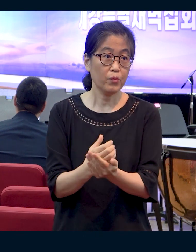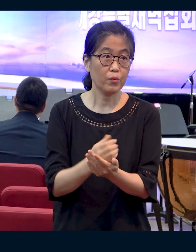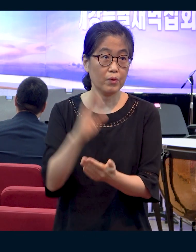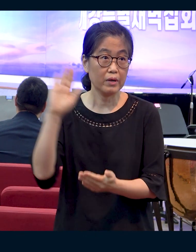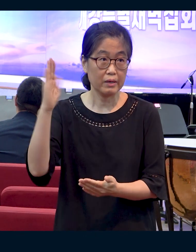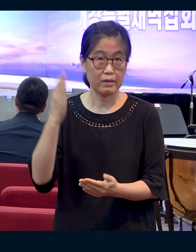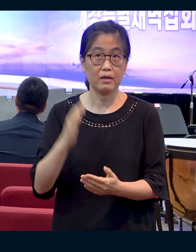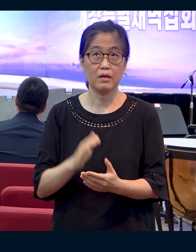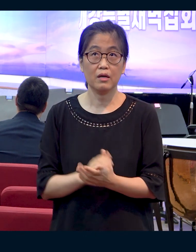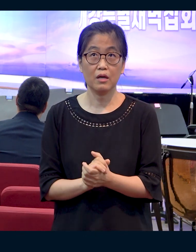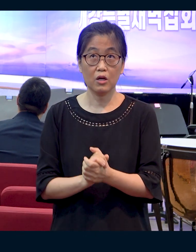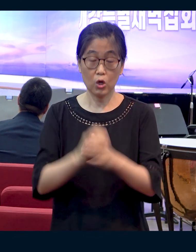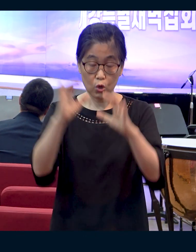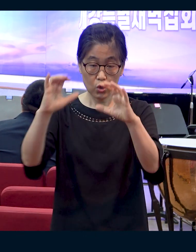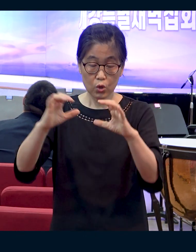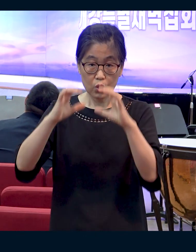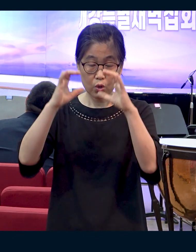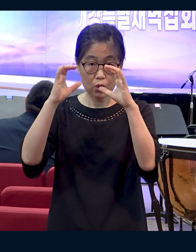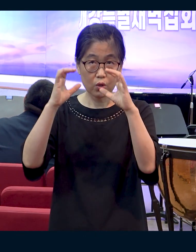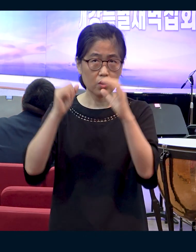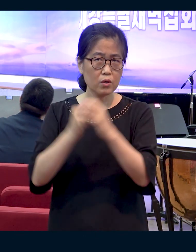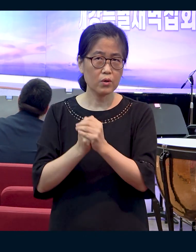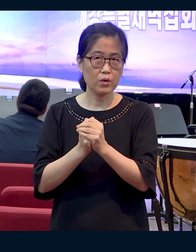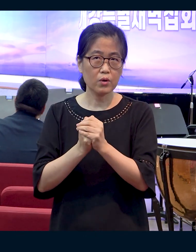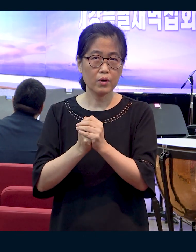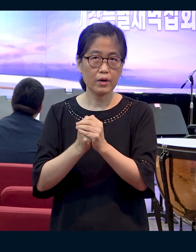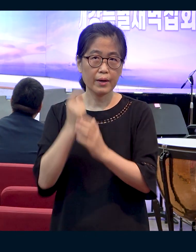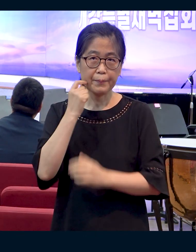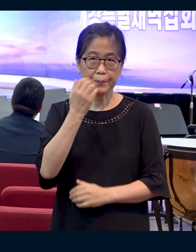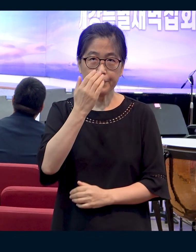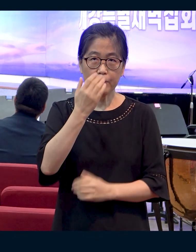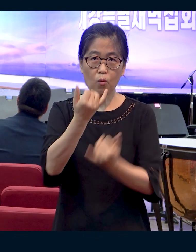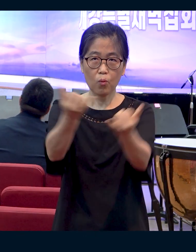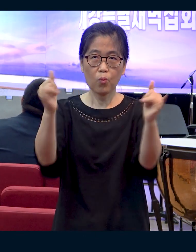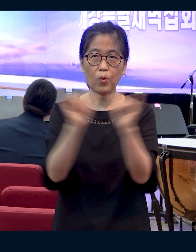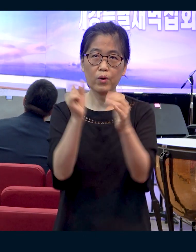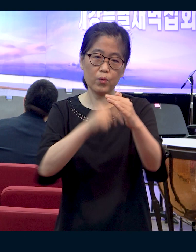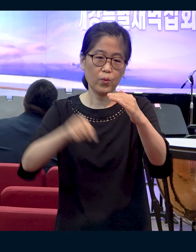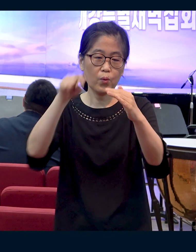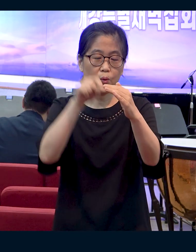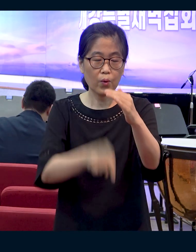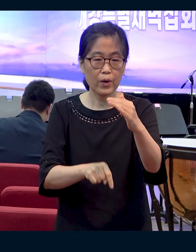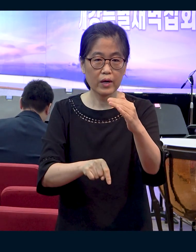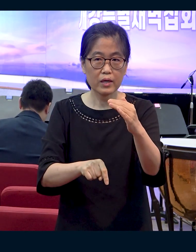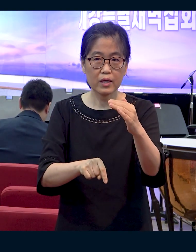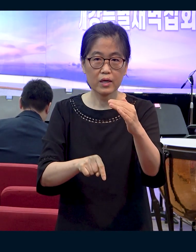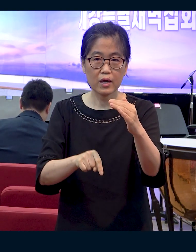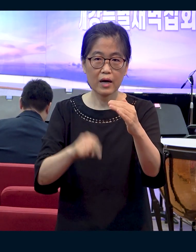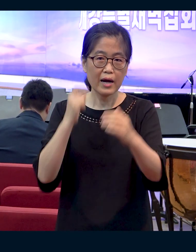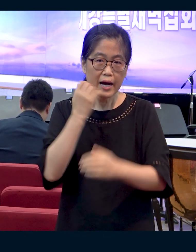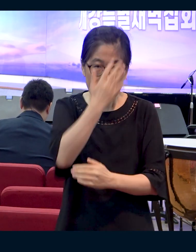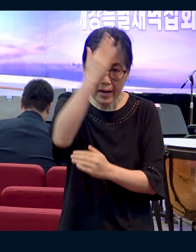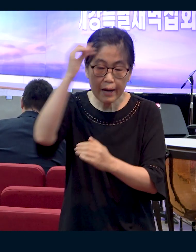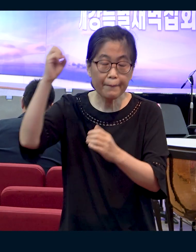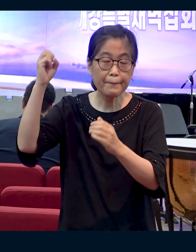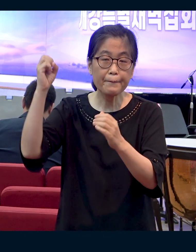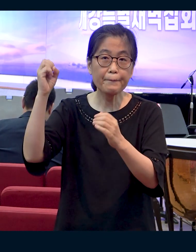그 아름다운 빛은, 세상을 비추는 빛은 바로 공동체 속에서 시작된다 그런 얘기죠.